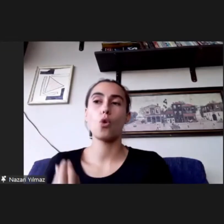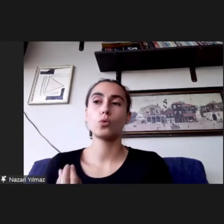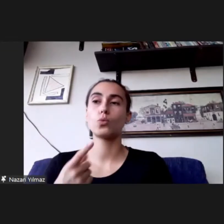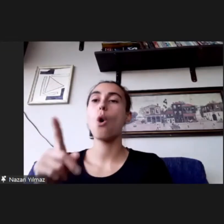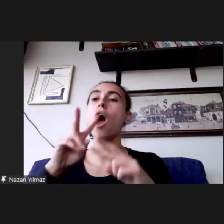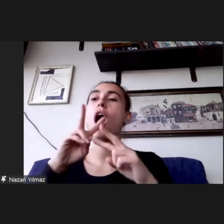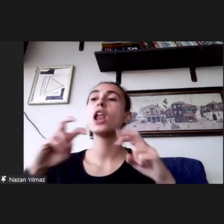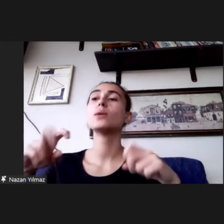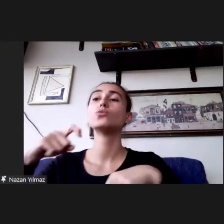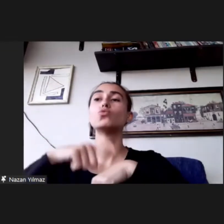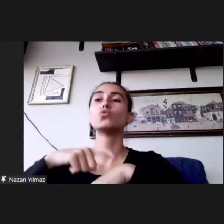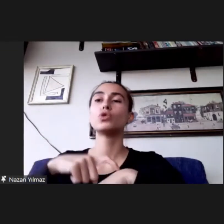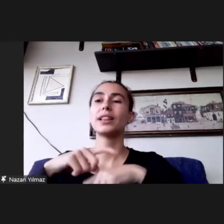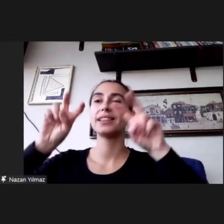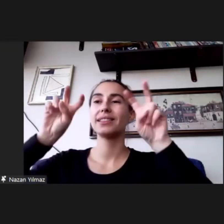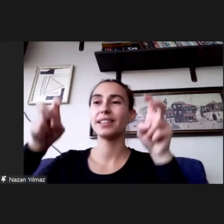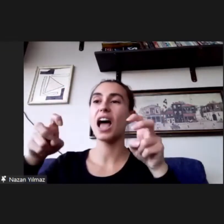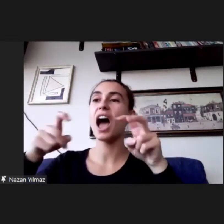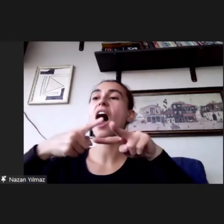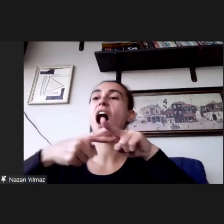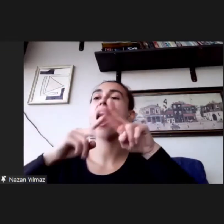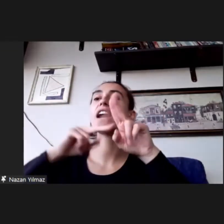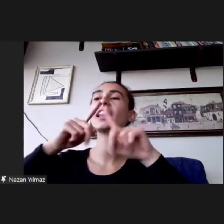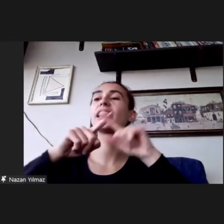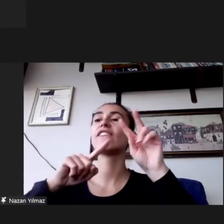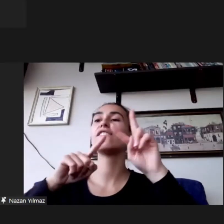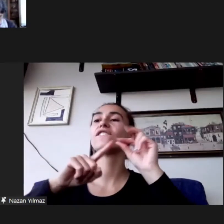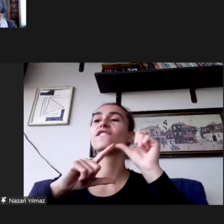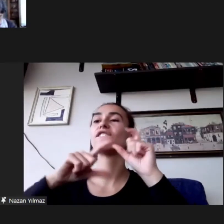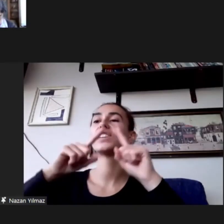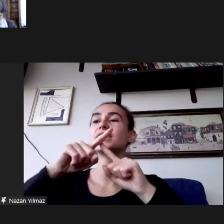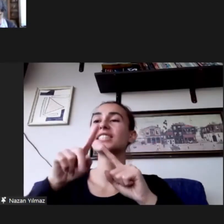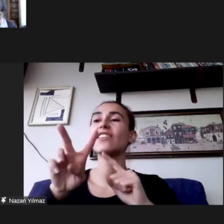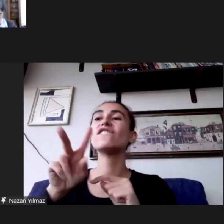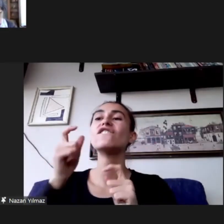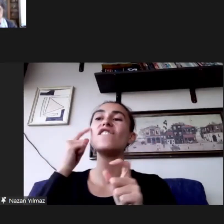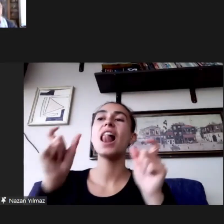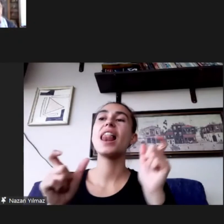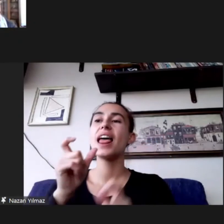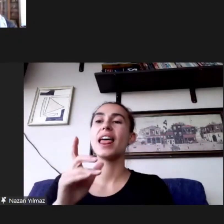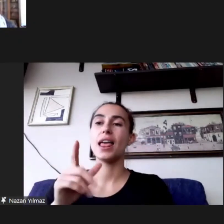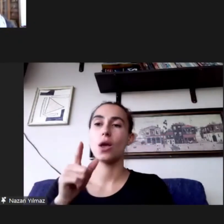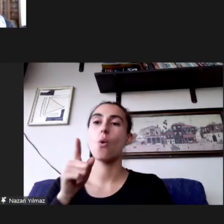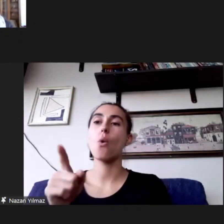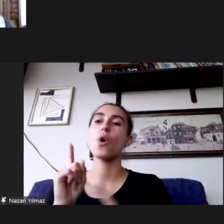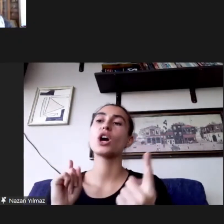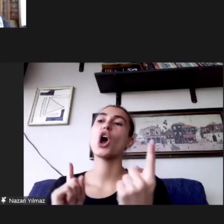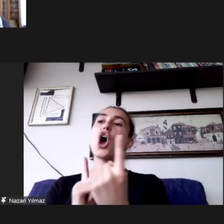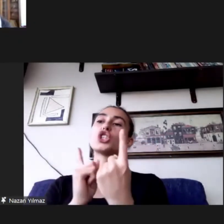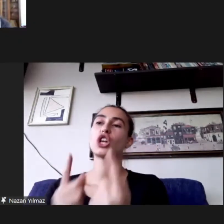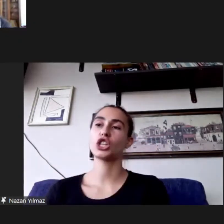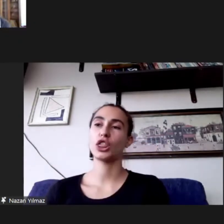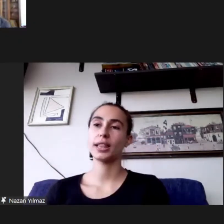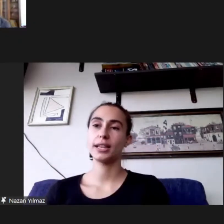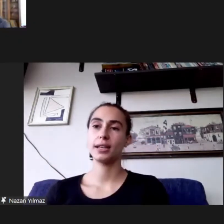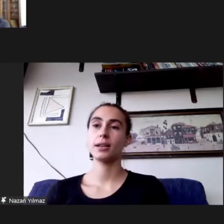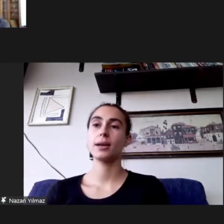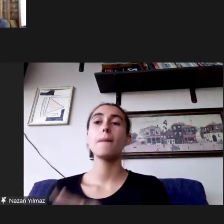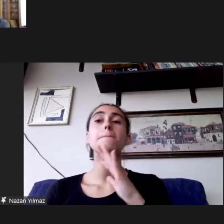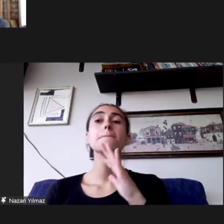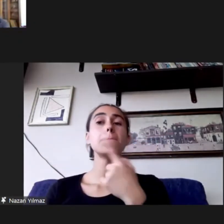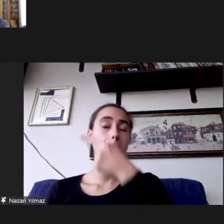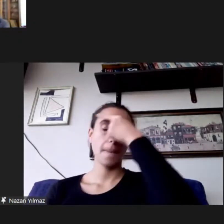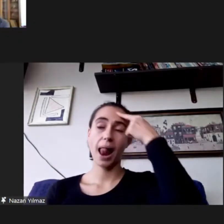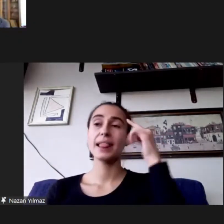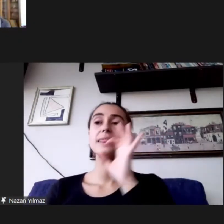süresince tırnak içinde aktivist veliler diye tanımladığımız bir tipolojiyle karşılaşmıştık. Belki tam da